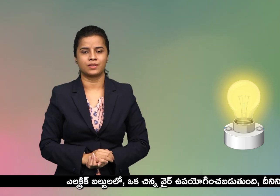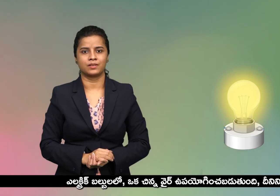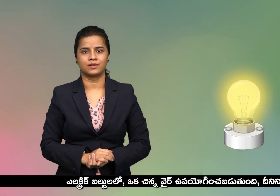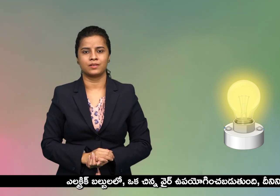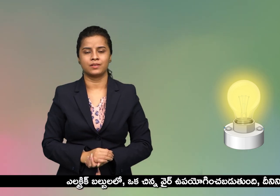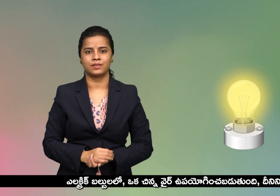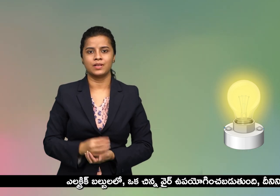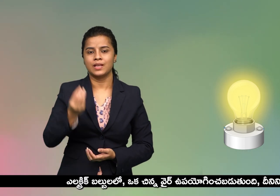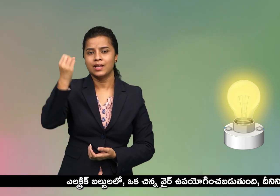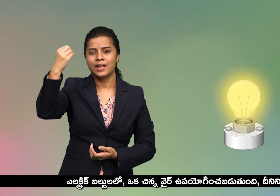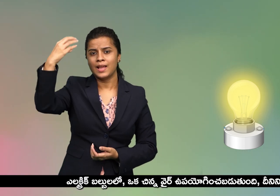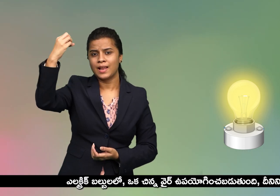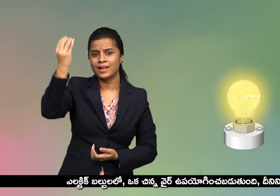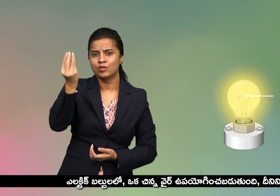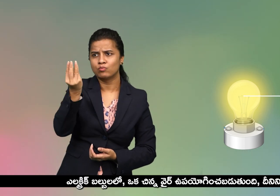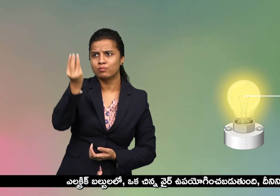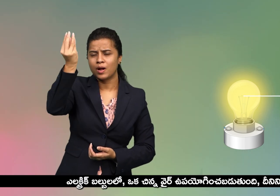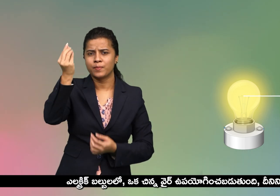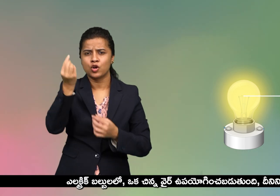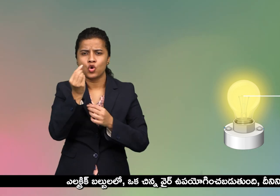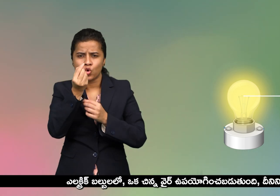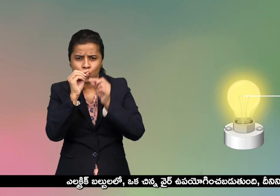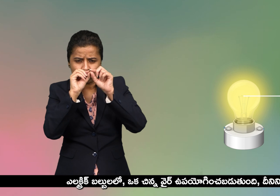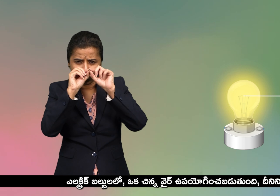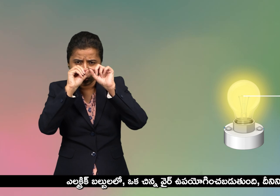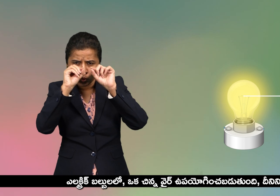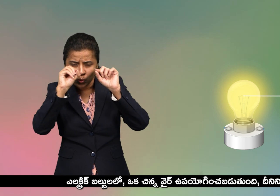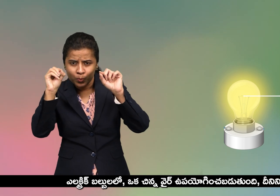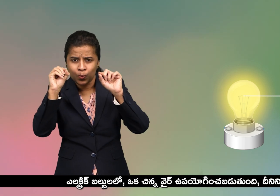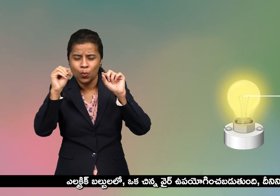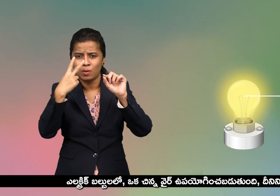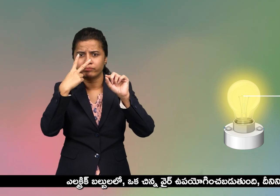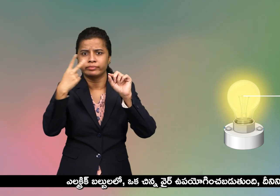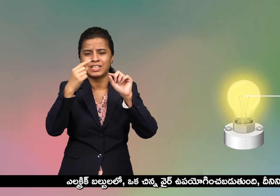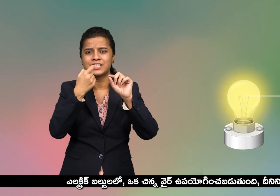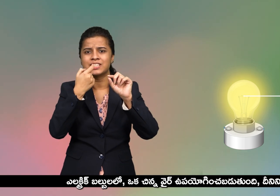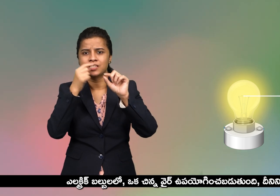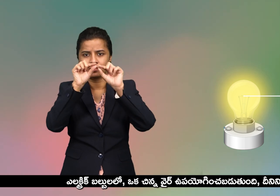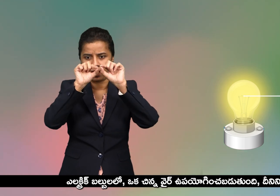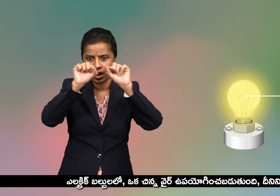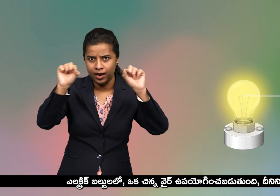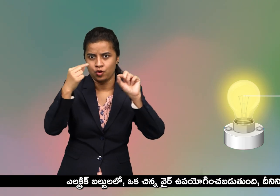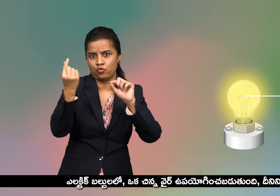ఎలక్ట్రిక్ బల్బులలో ఒక చిన్న వైర్ ఉపయోగించబడుతుంది. దీనిని ఫిలమెంట్ అంటారు.